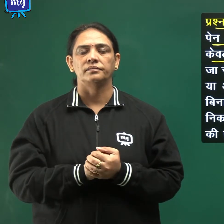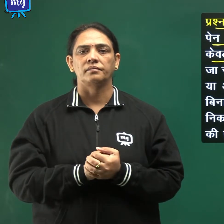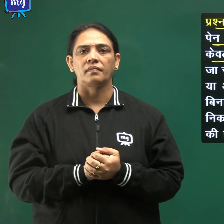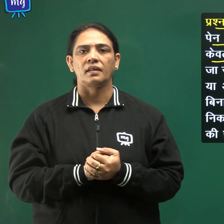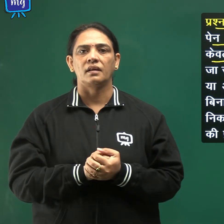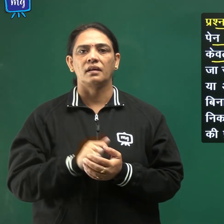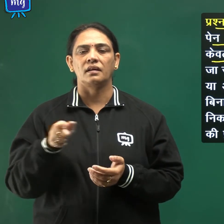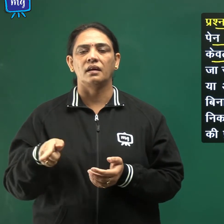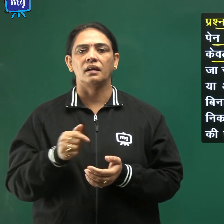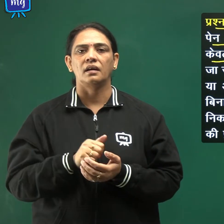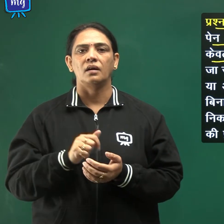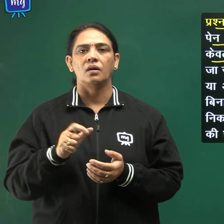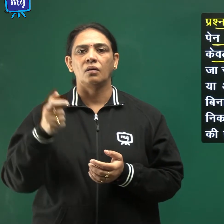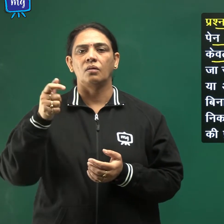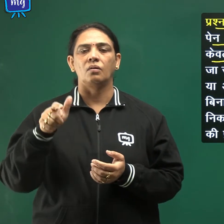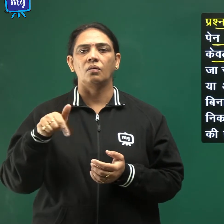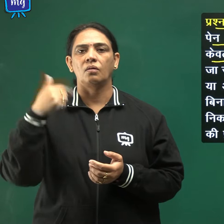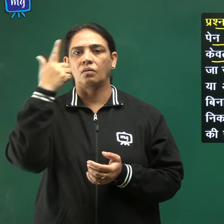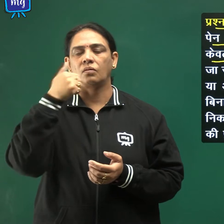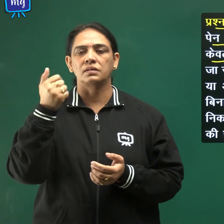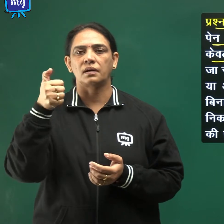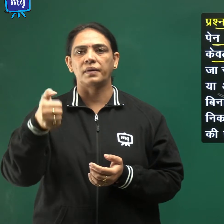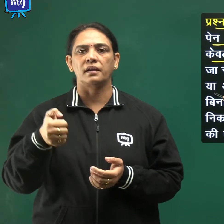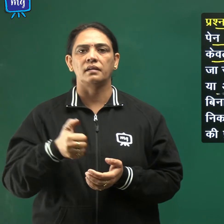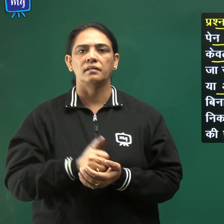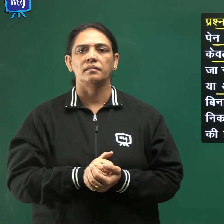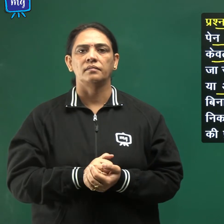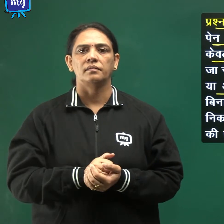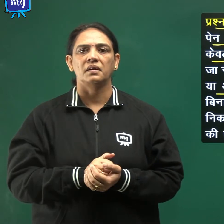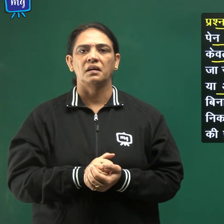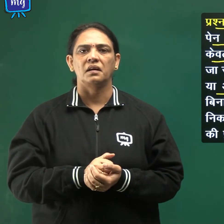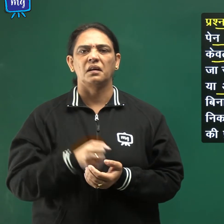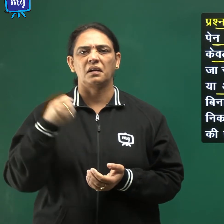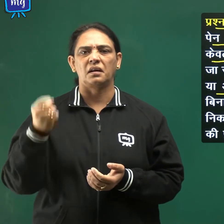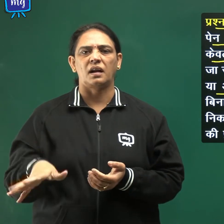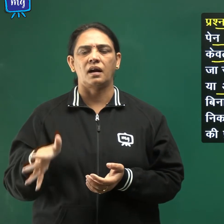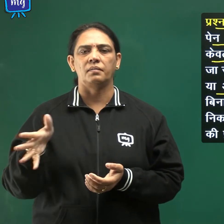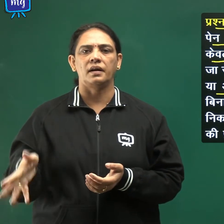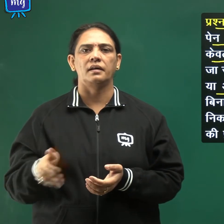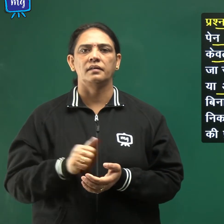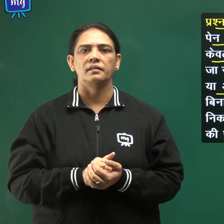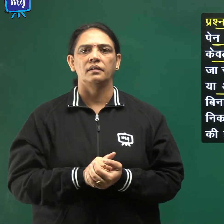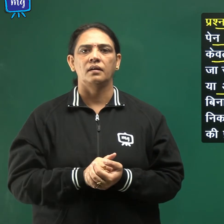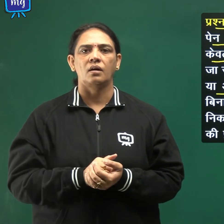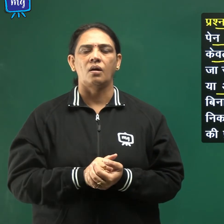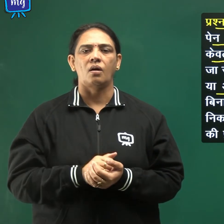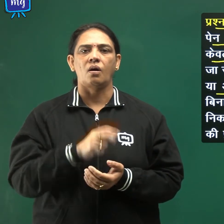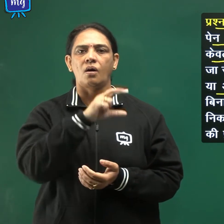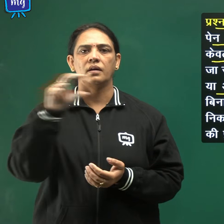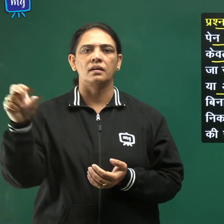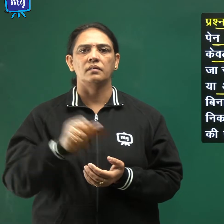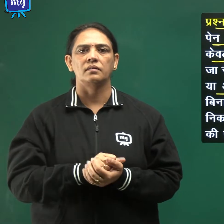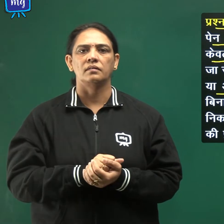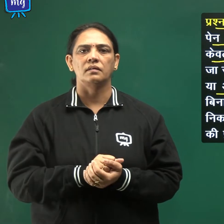है कि कौन सा पैन आप कौन को खराब है है या